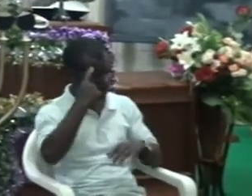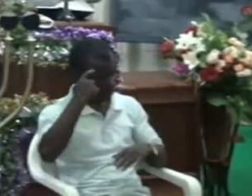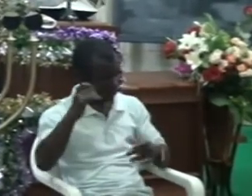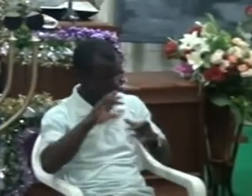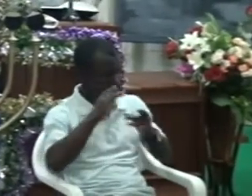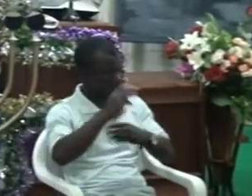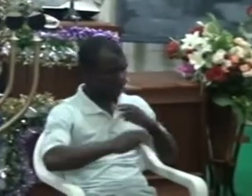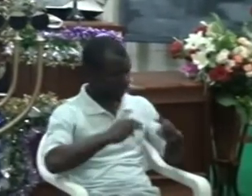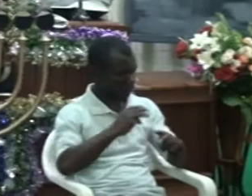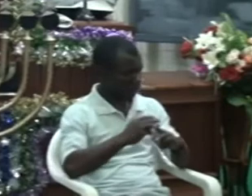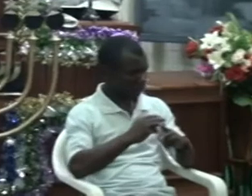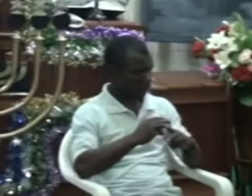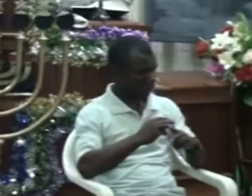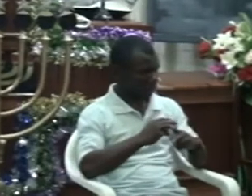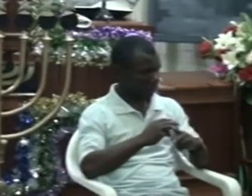Abandonnons la distraction du monde.